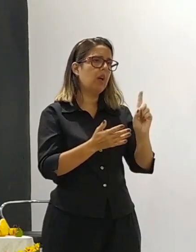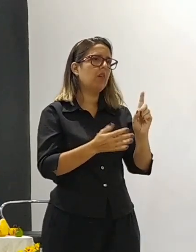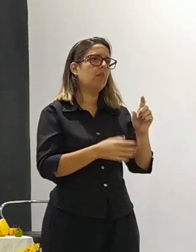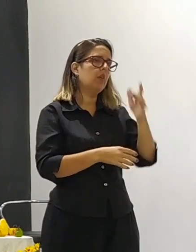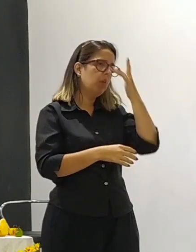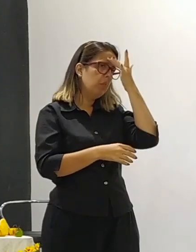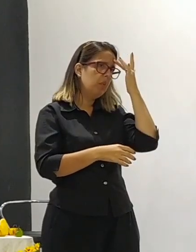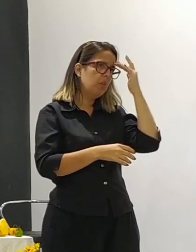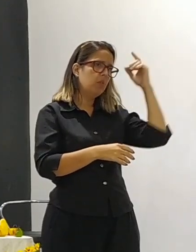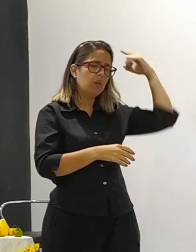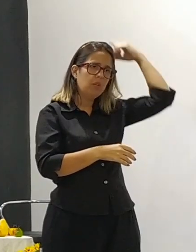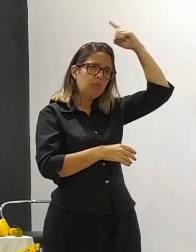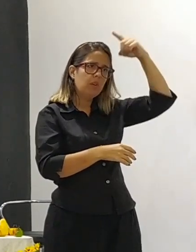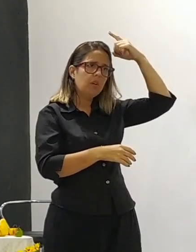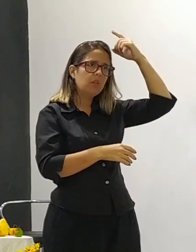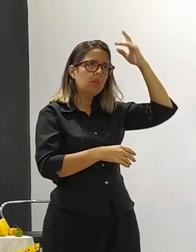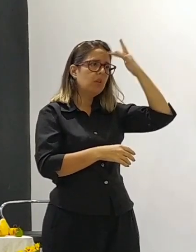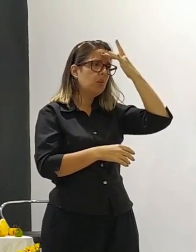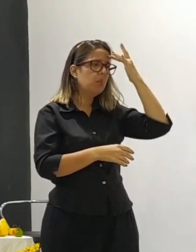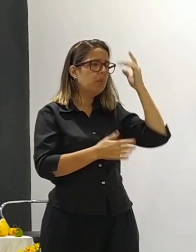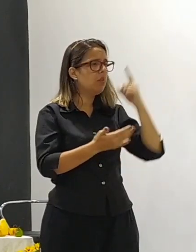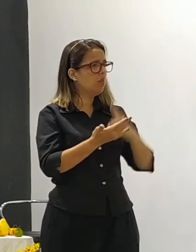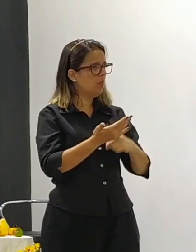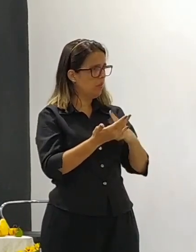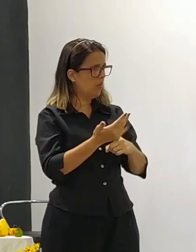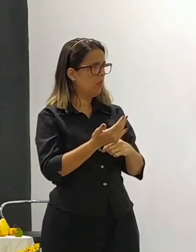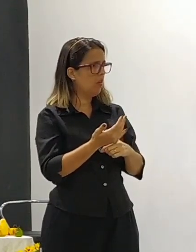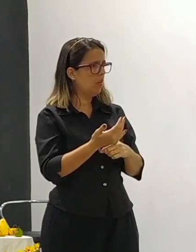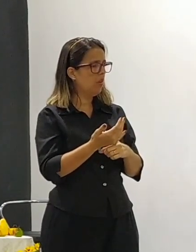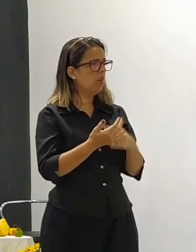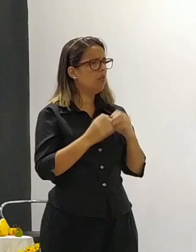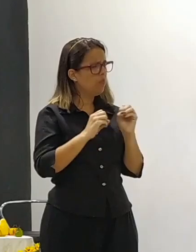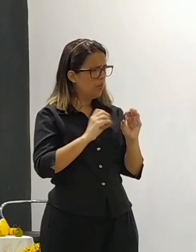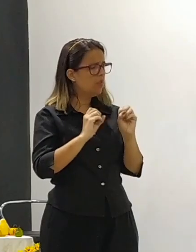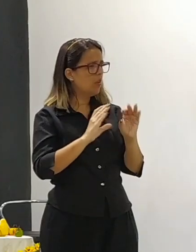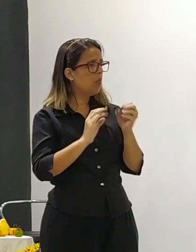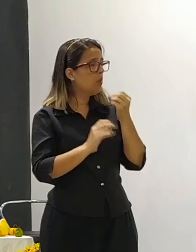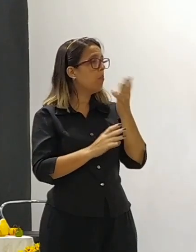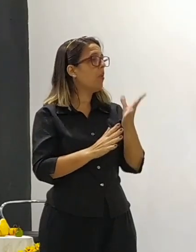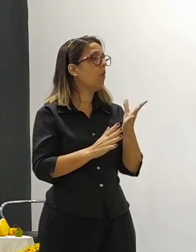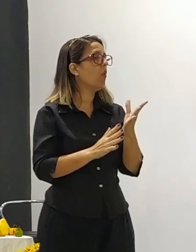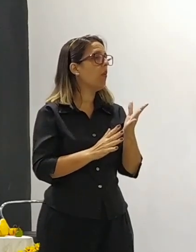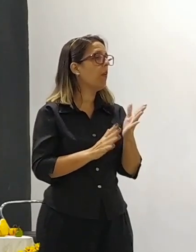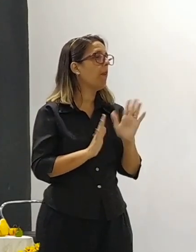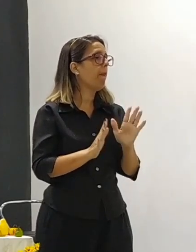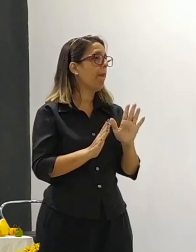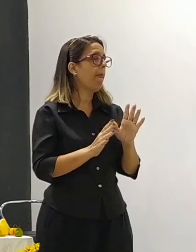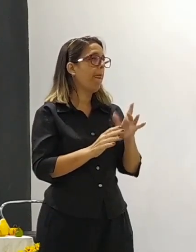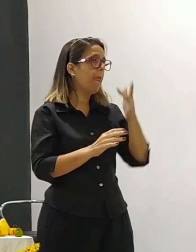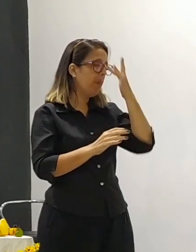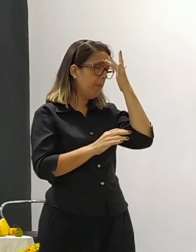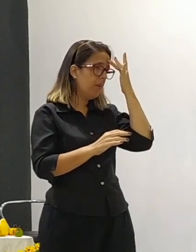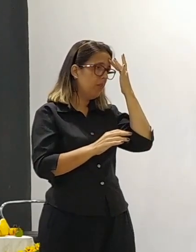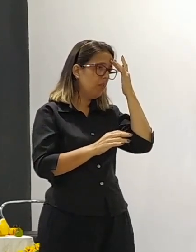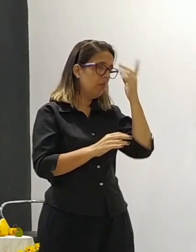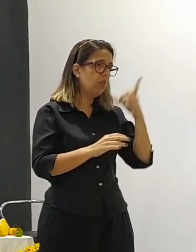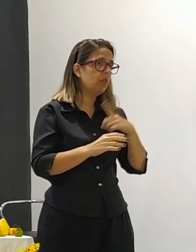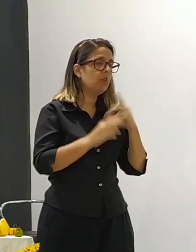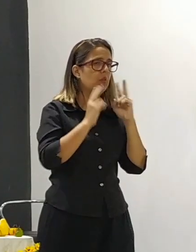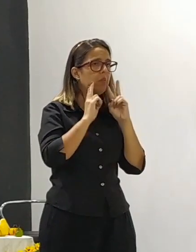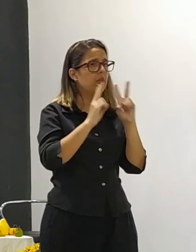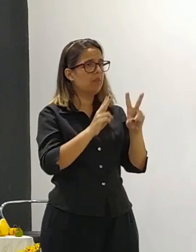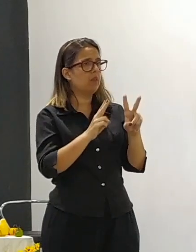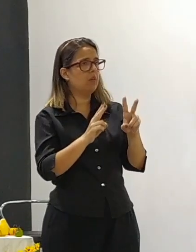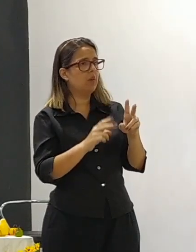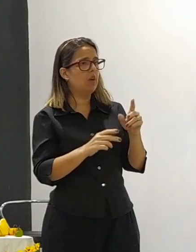pessoas comprometidas com a palavra. Tive uma boa escola, mas eram pessoas que tinham uma outra visão. Mas quando eu venho para o Parque